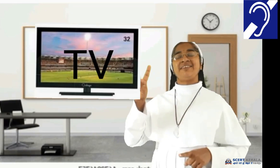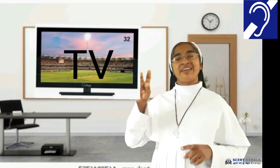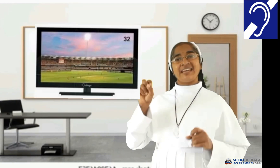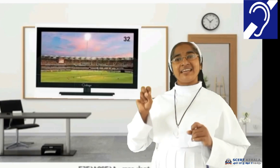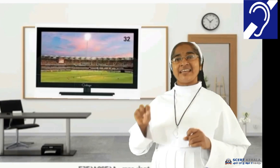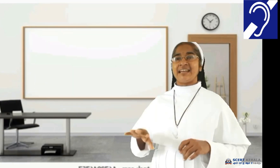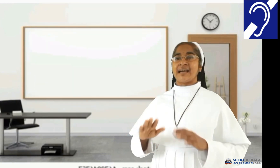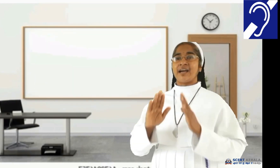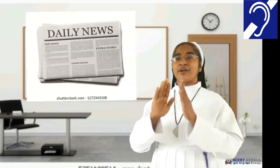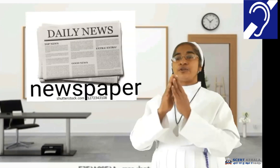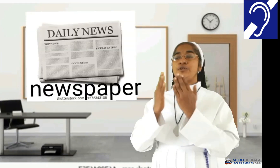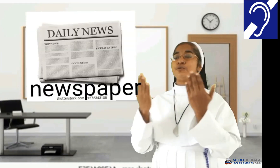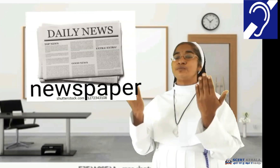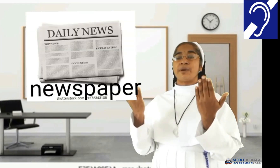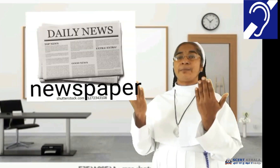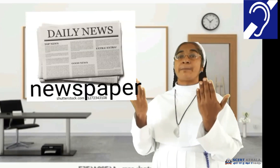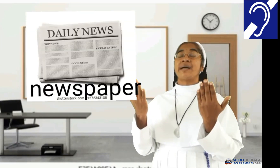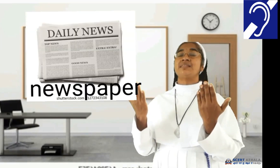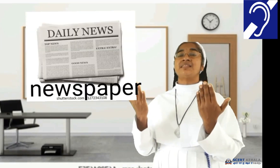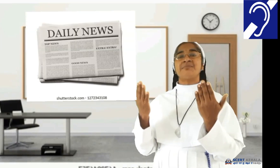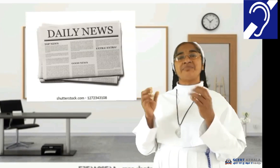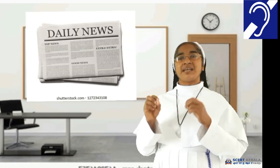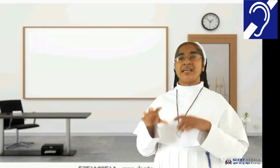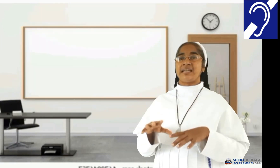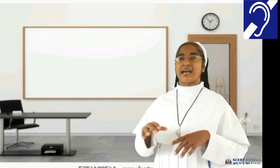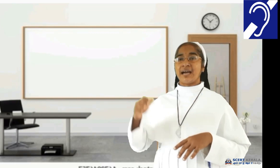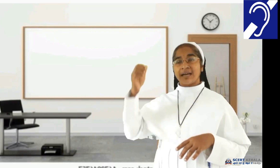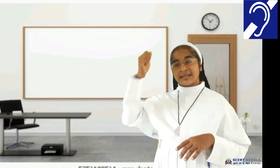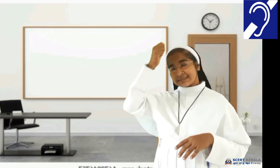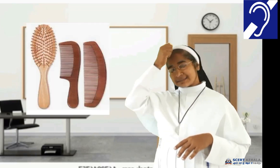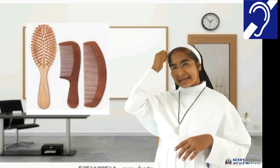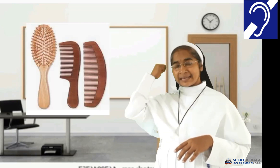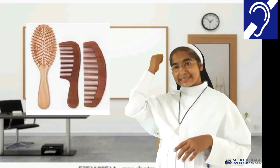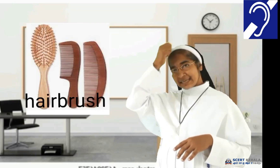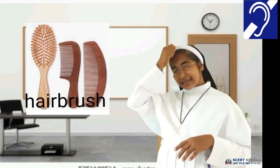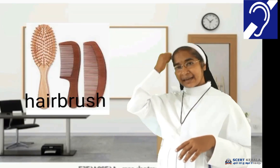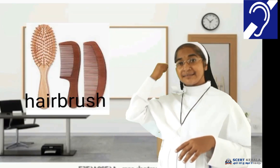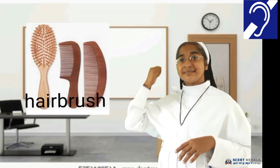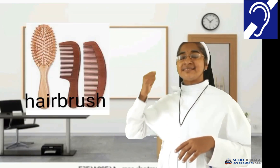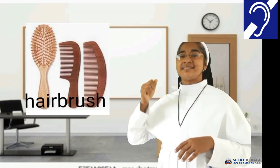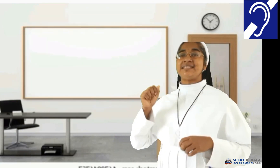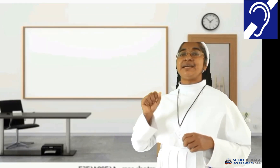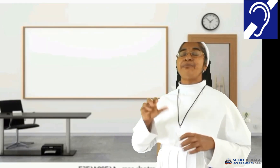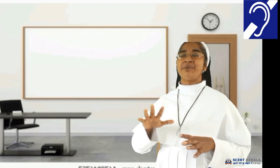ടിവി ഇല്ല, ന്യൂസ് പേപ്പർ പത്രം ഇല്ല, തലച്ചിരിക്കാൻ ചീപ്പ്